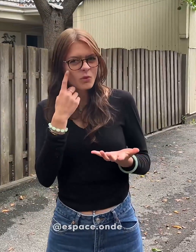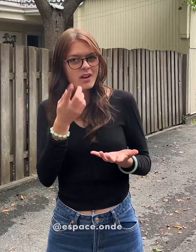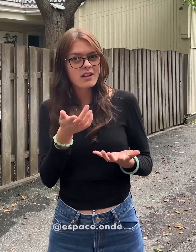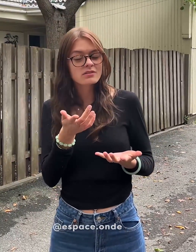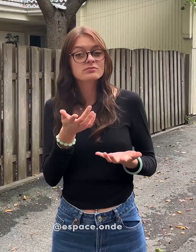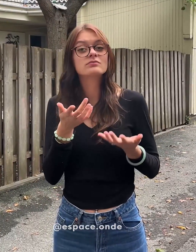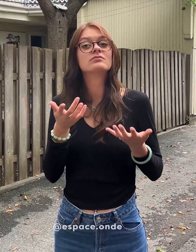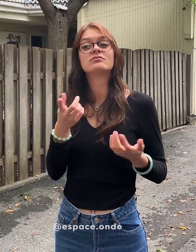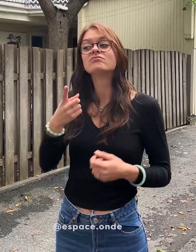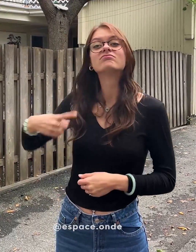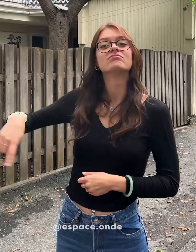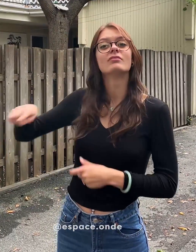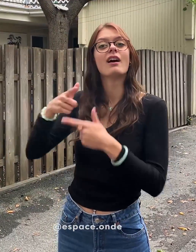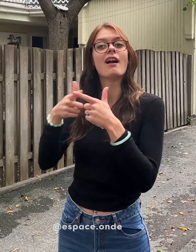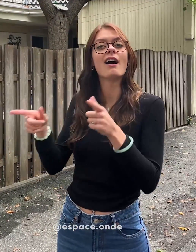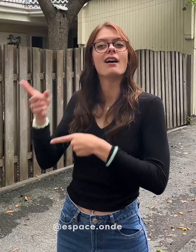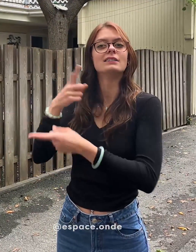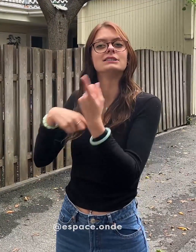Vous en pensez quoi?